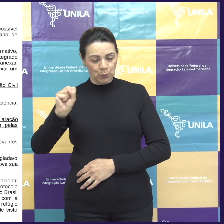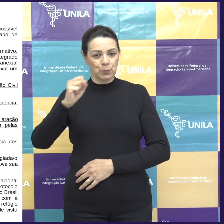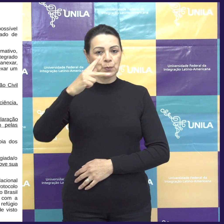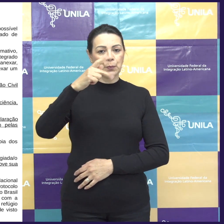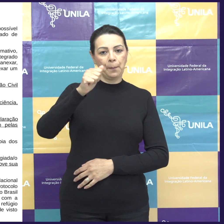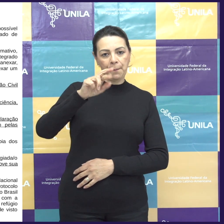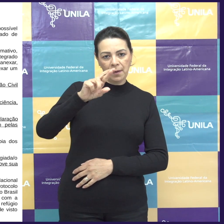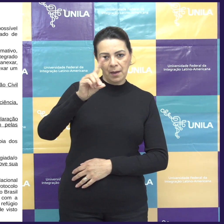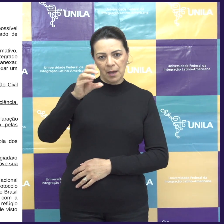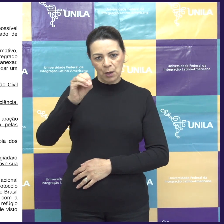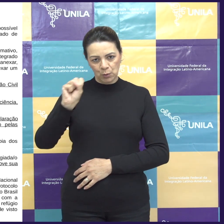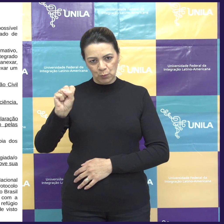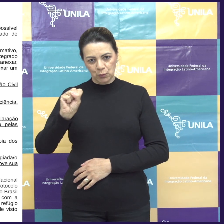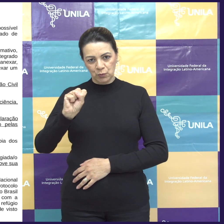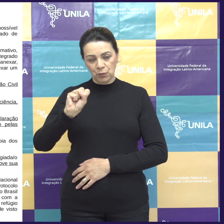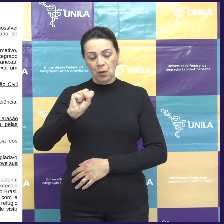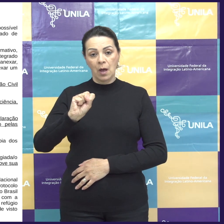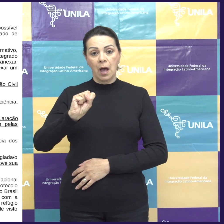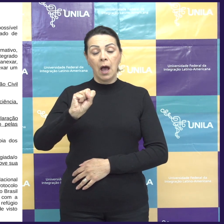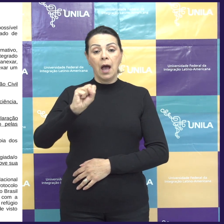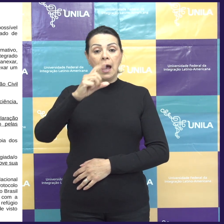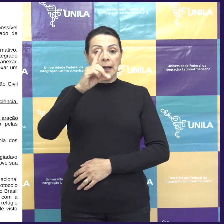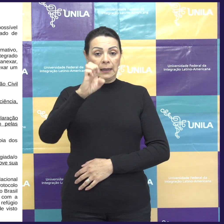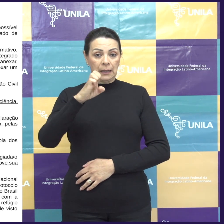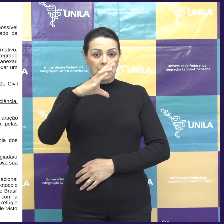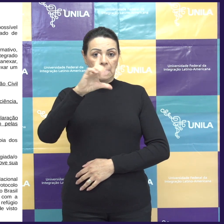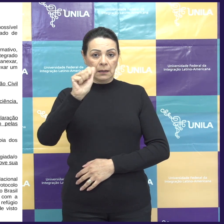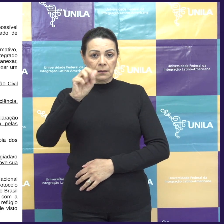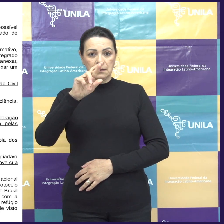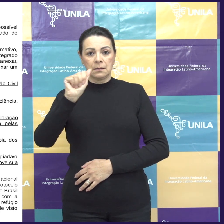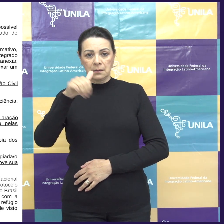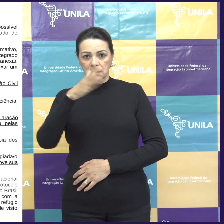pardos, autodeclaração civil, anexo 3.